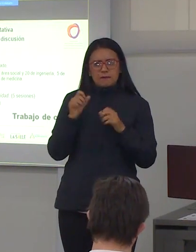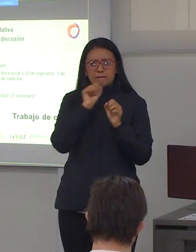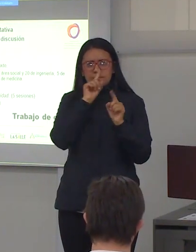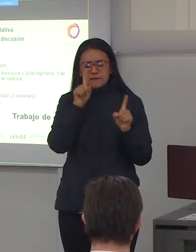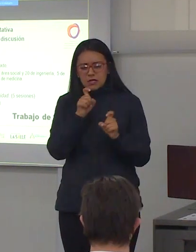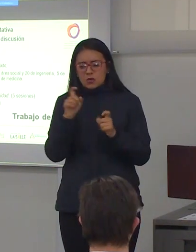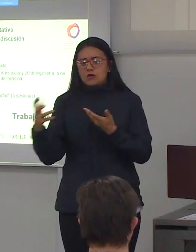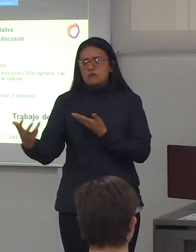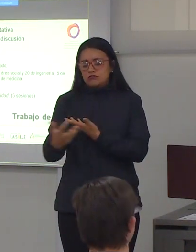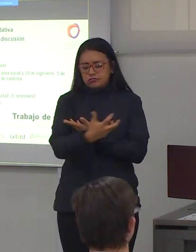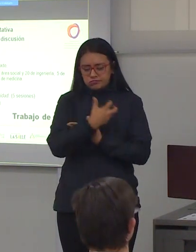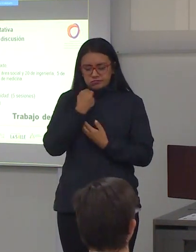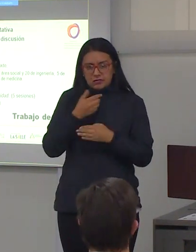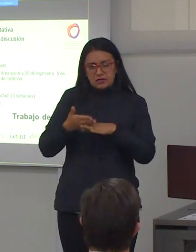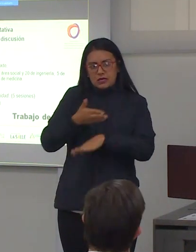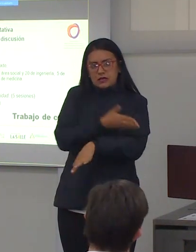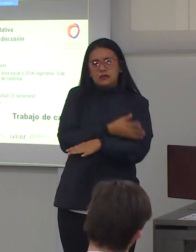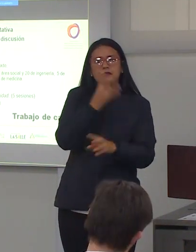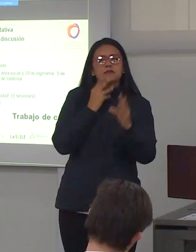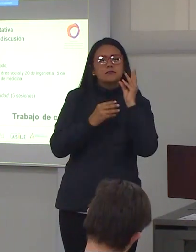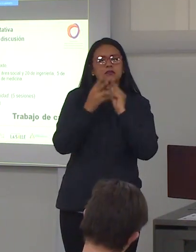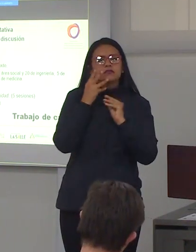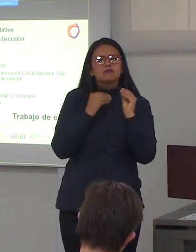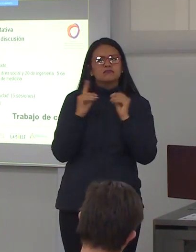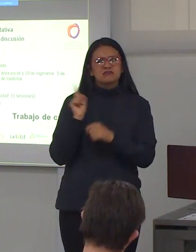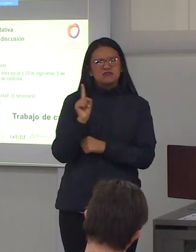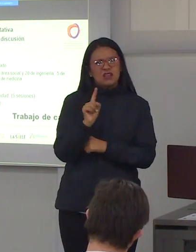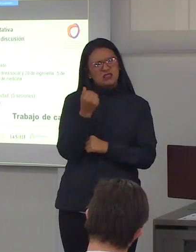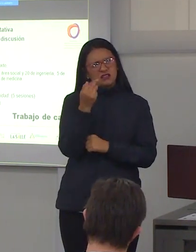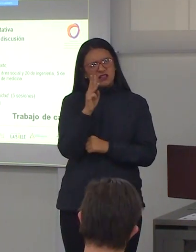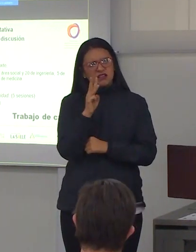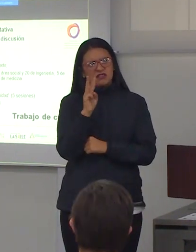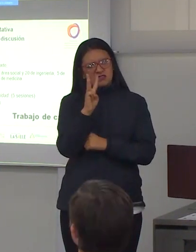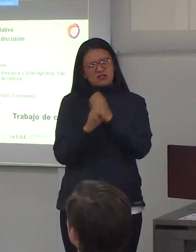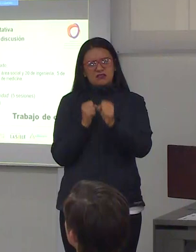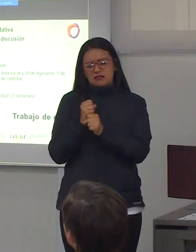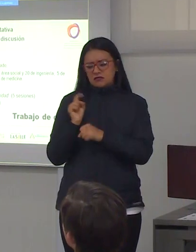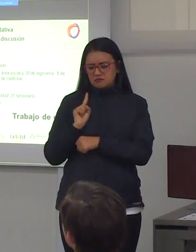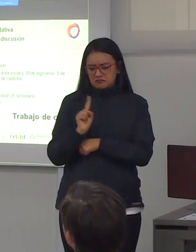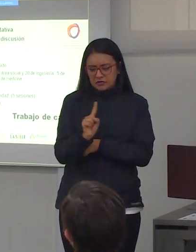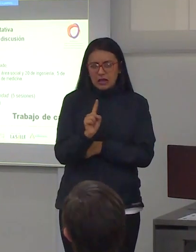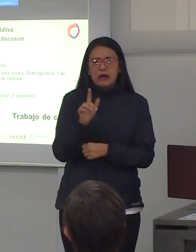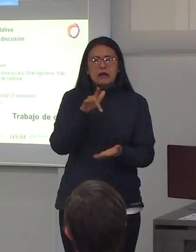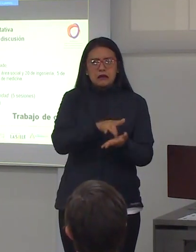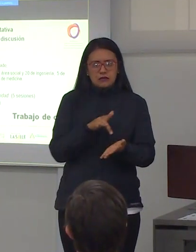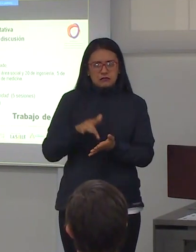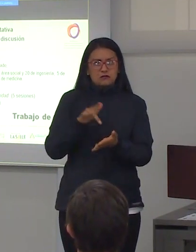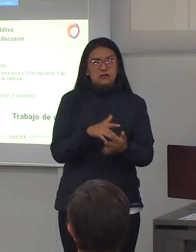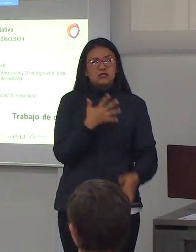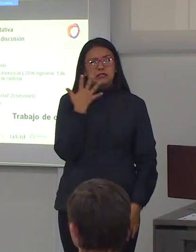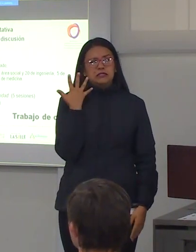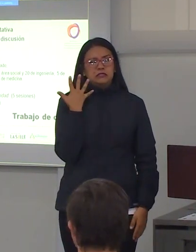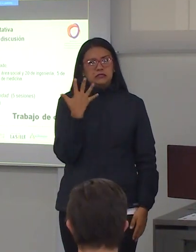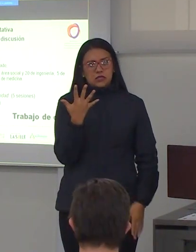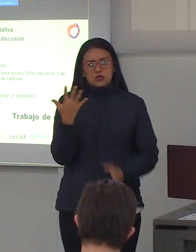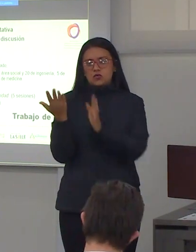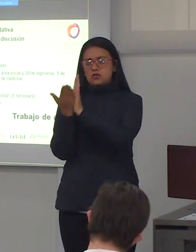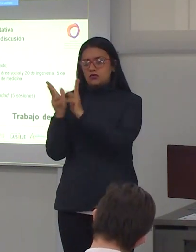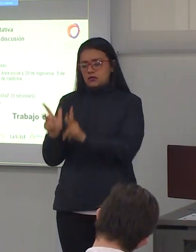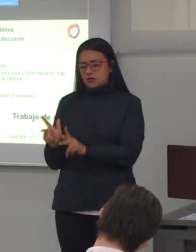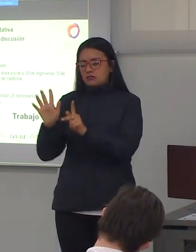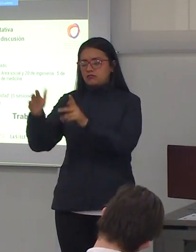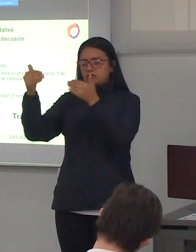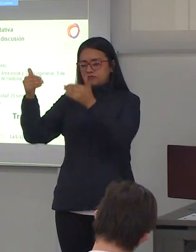en ese momento esta experiencia lleva casi tres años, en ese momento participaban entonces cinco estudiantes con